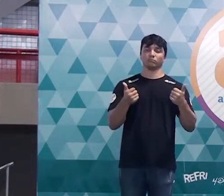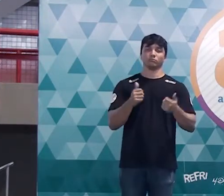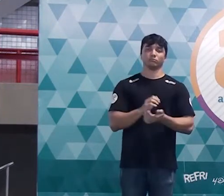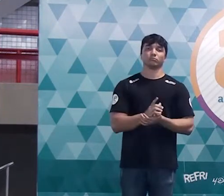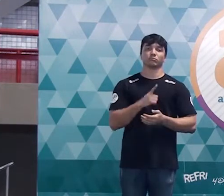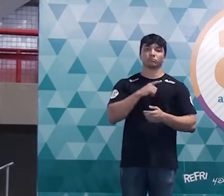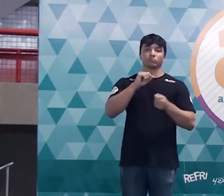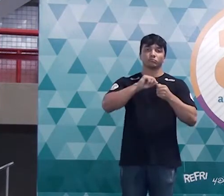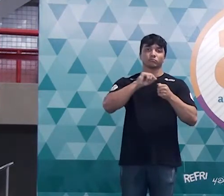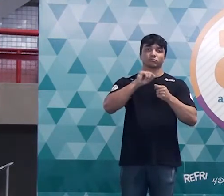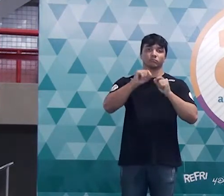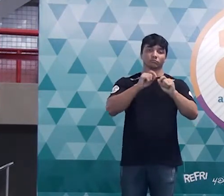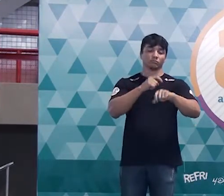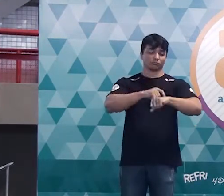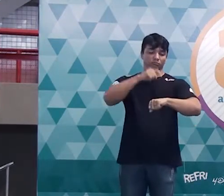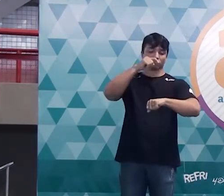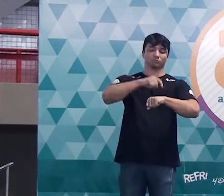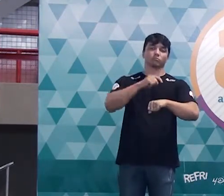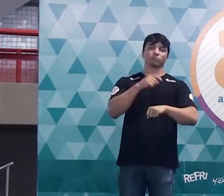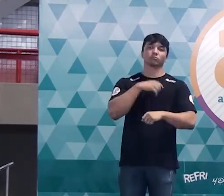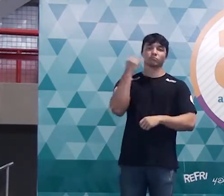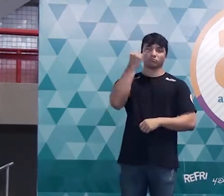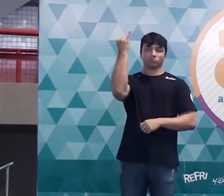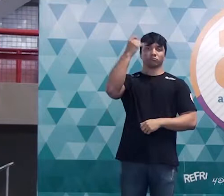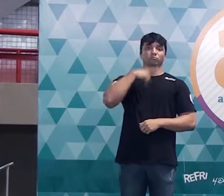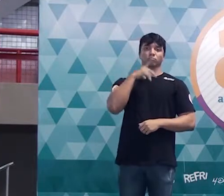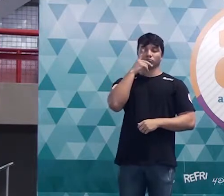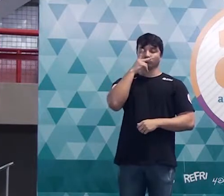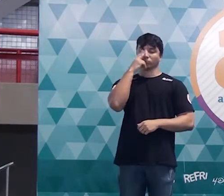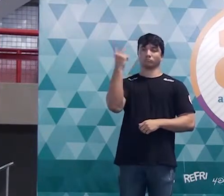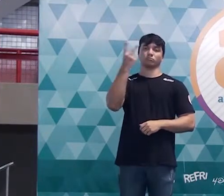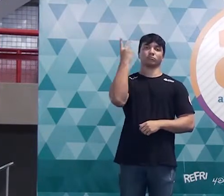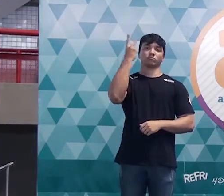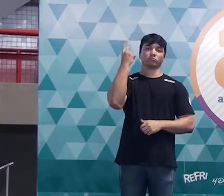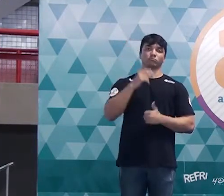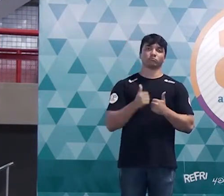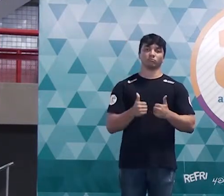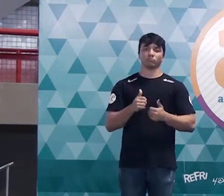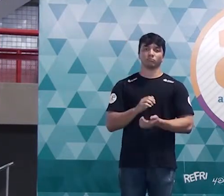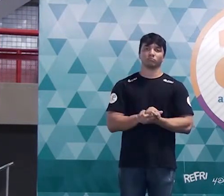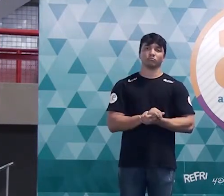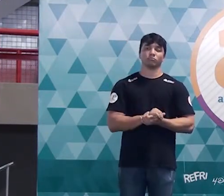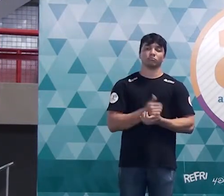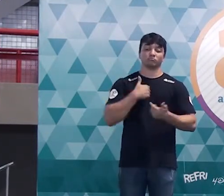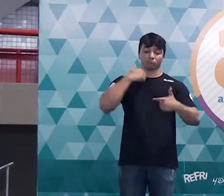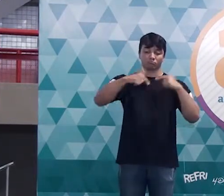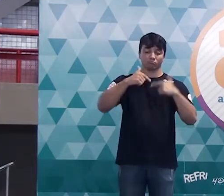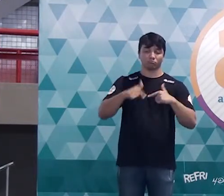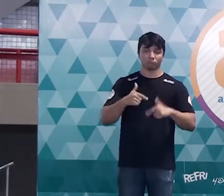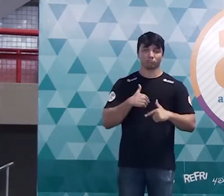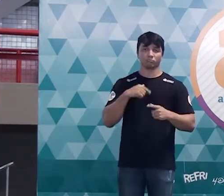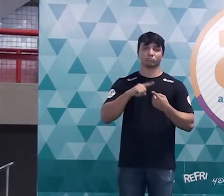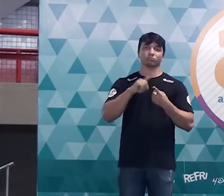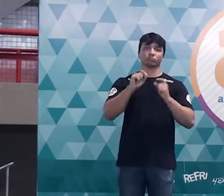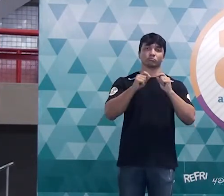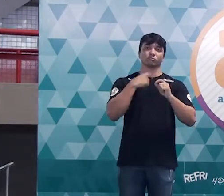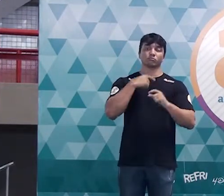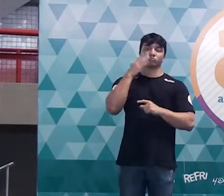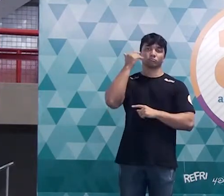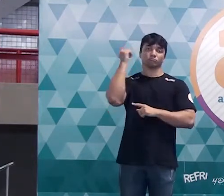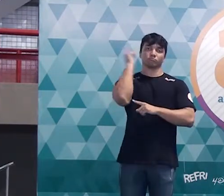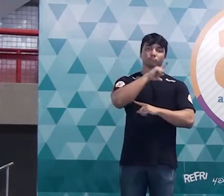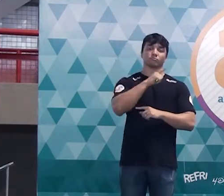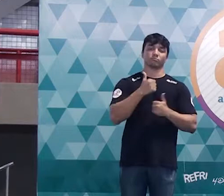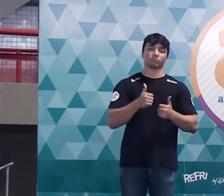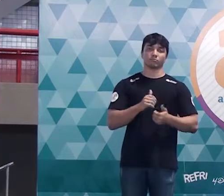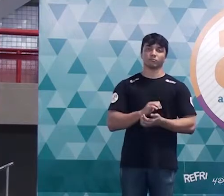Vamos fazer esse momento valer a pena. Vamos trabalhar o nosso sucesso.